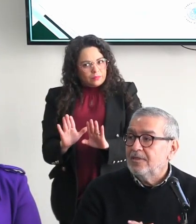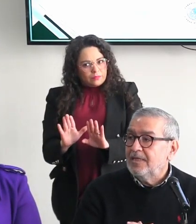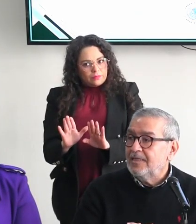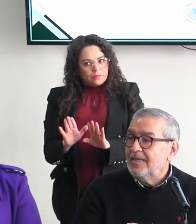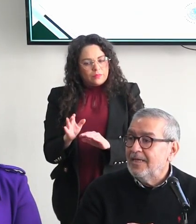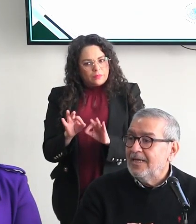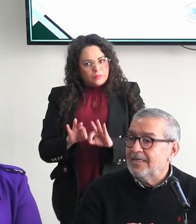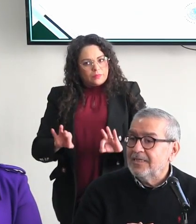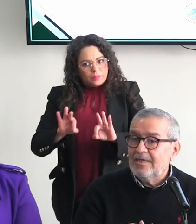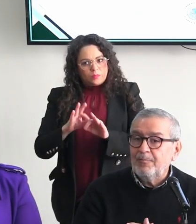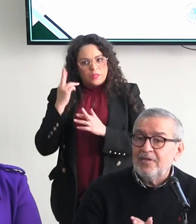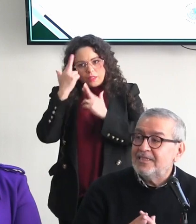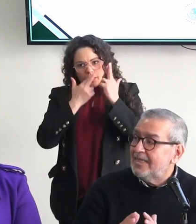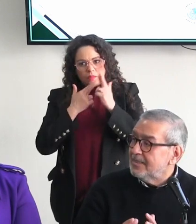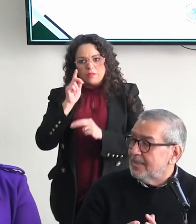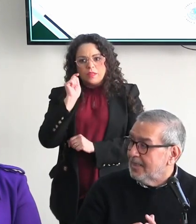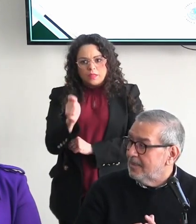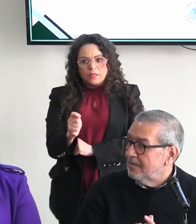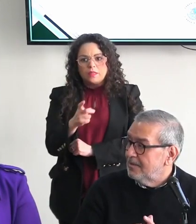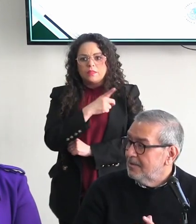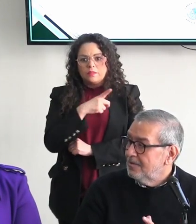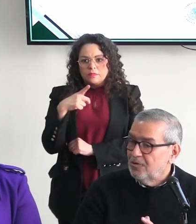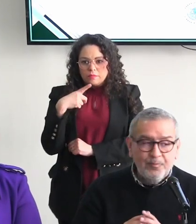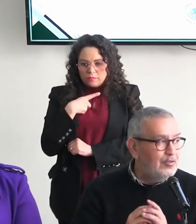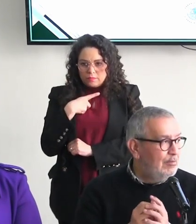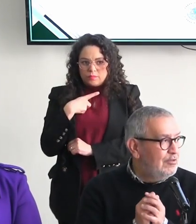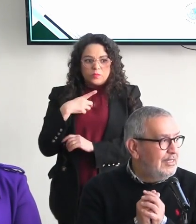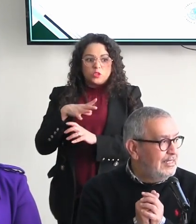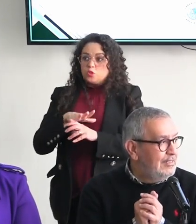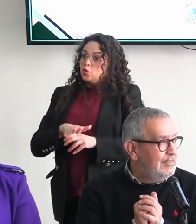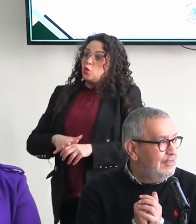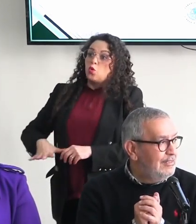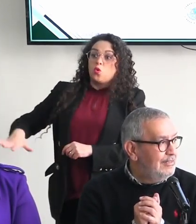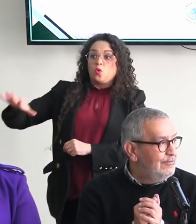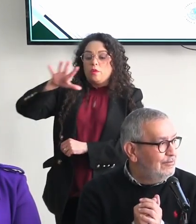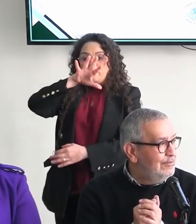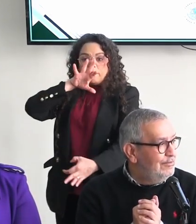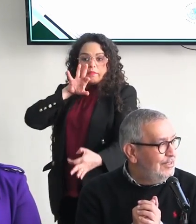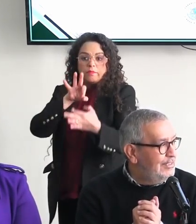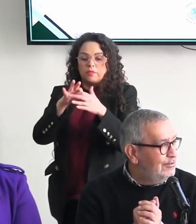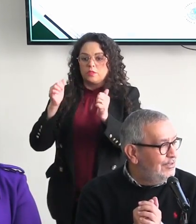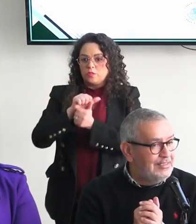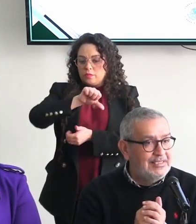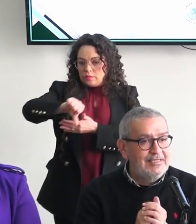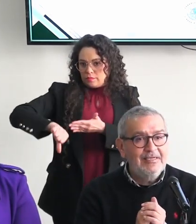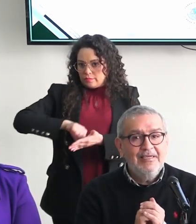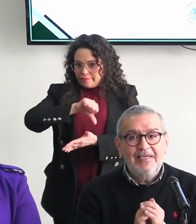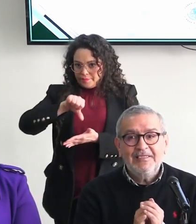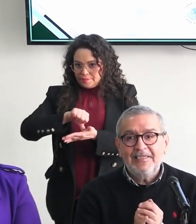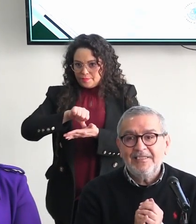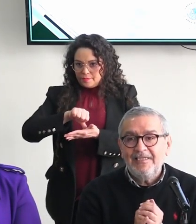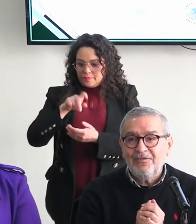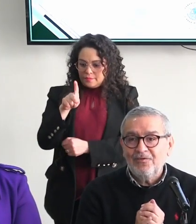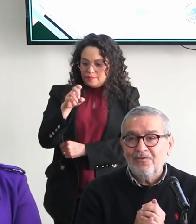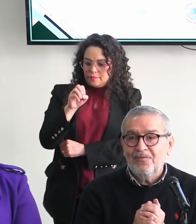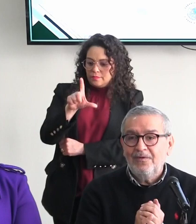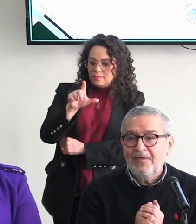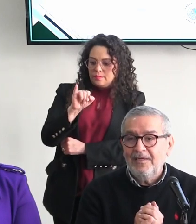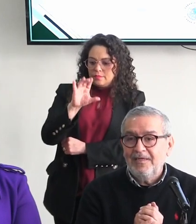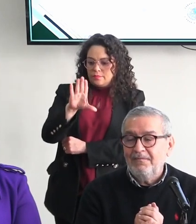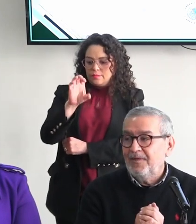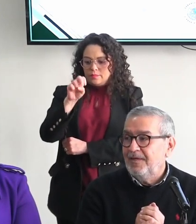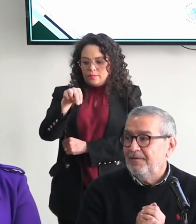asunto de hacerla policéntrica. No podemos seguir con este